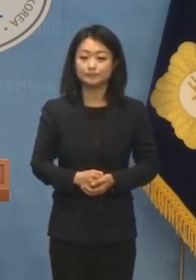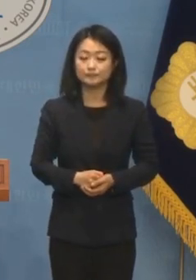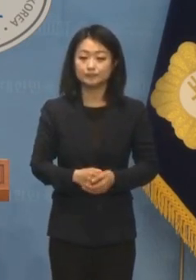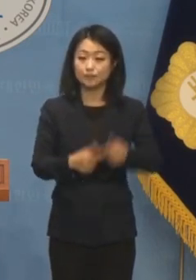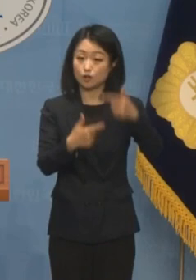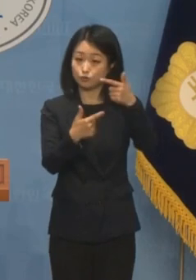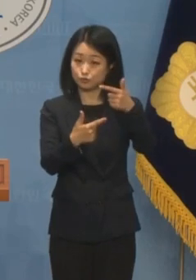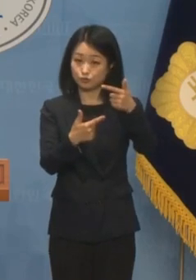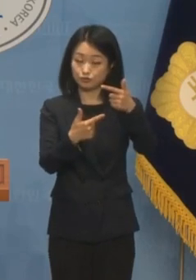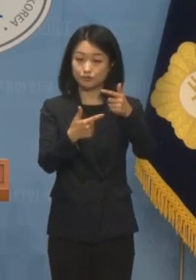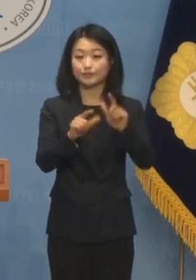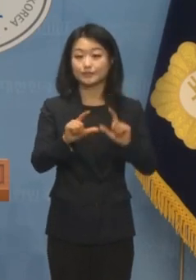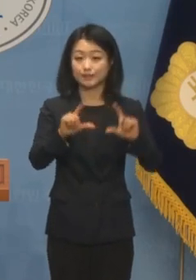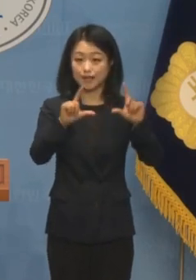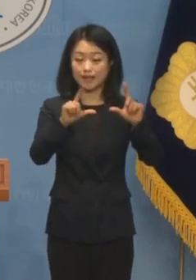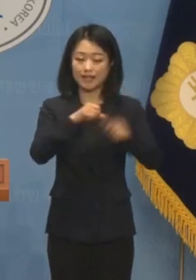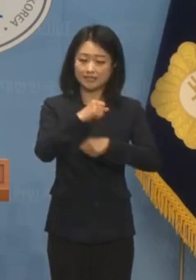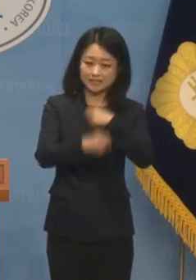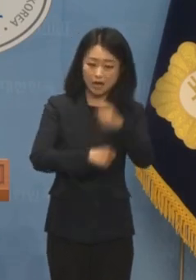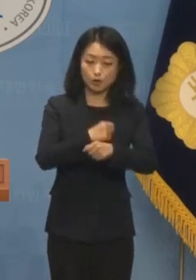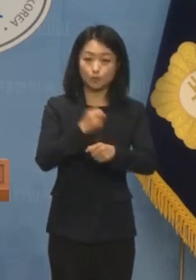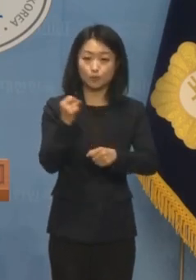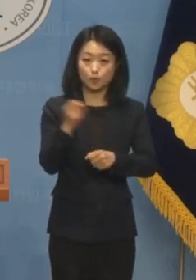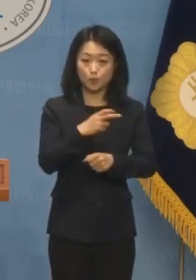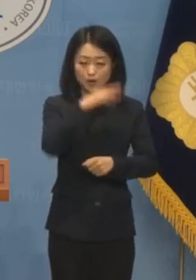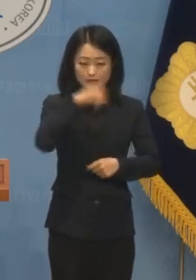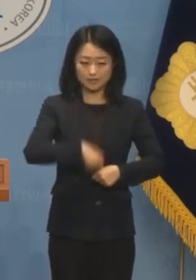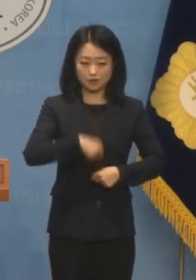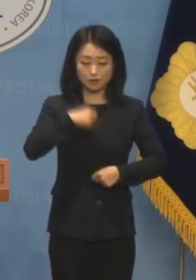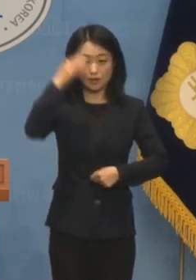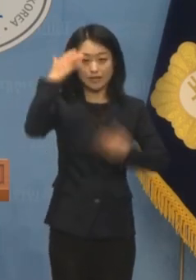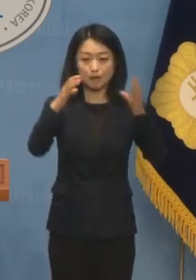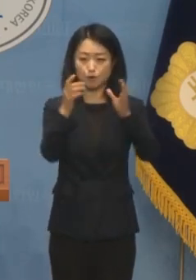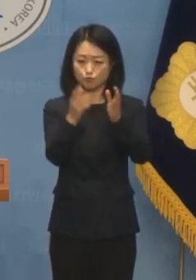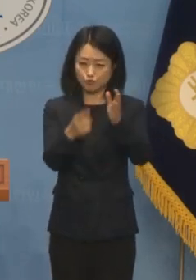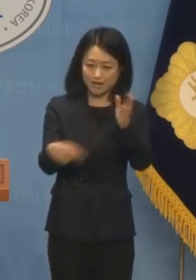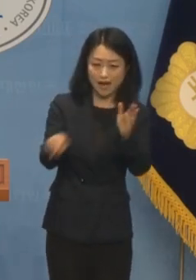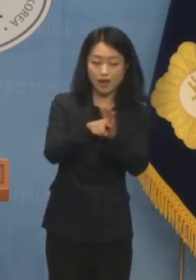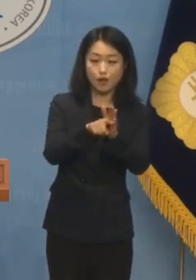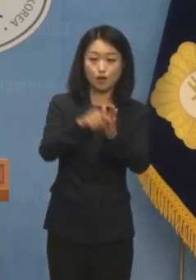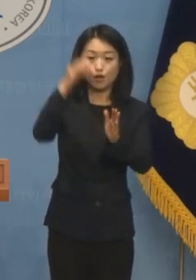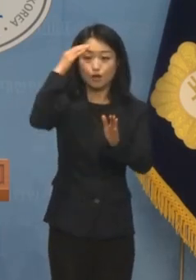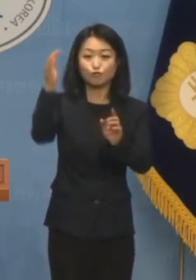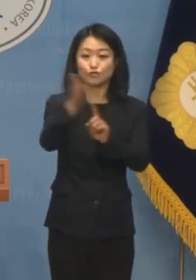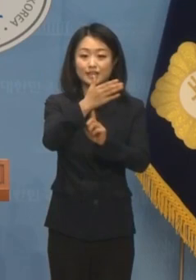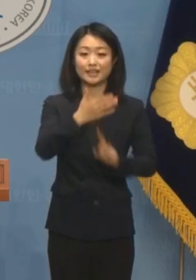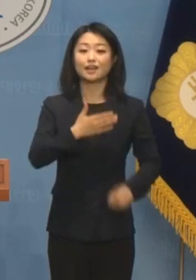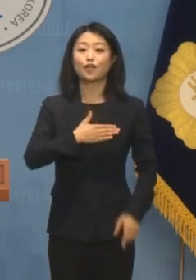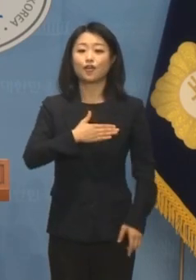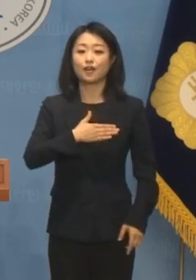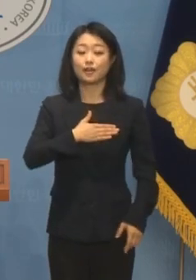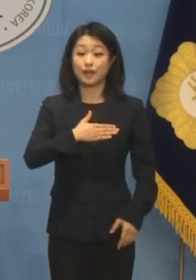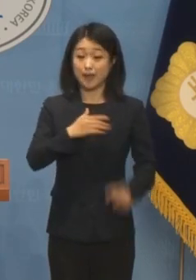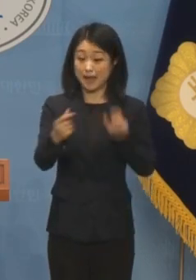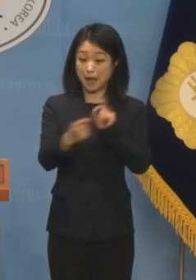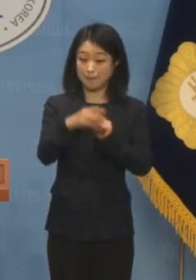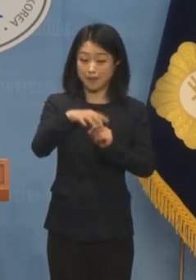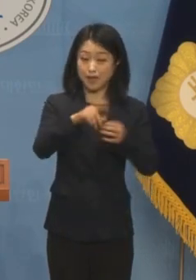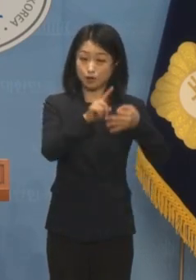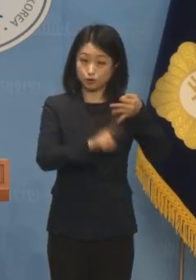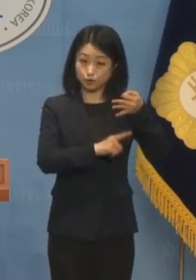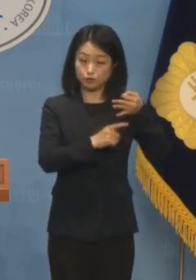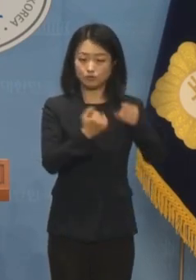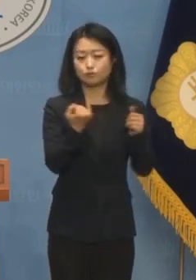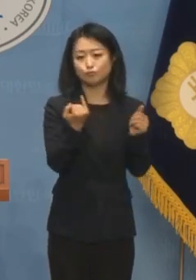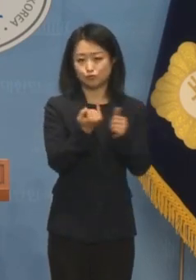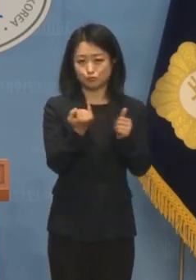현충일 추념식에서 자유롭고 정의로운 대한민국을 위하여라는 국기에 대한 경례 앞에 윤석열 대통령과